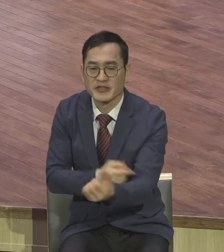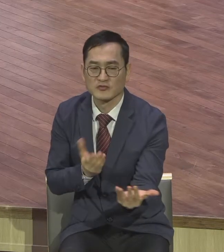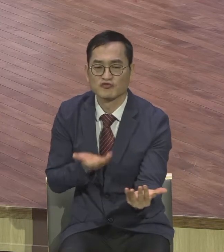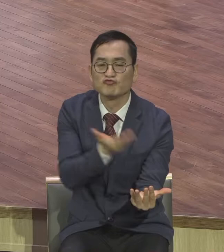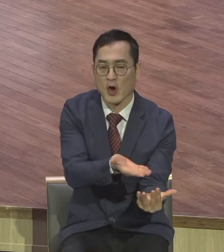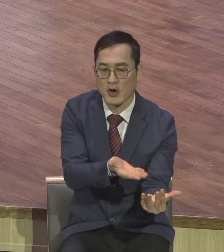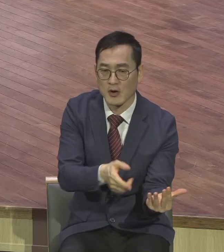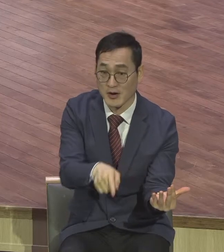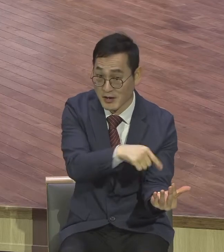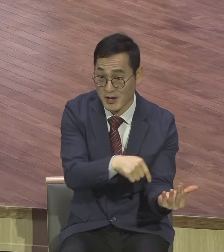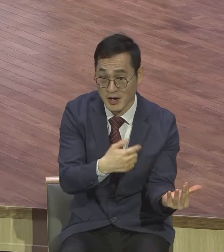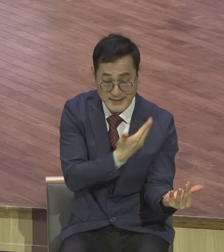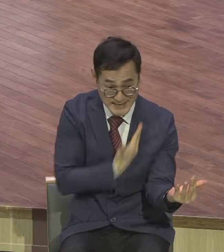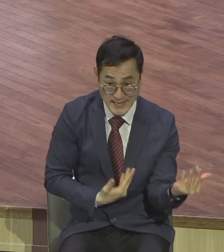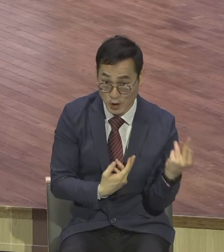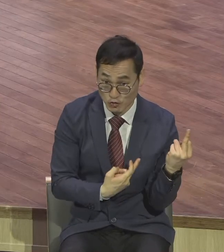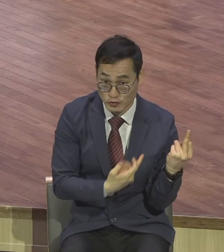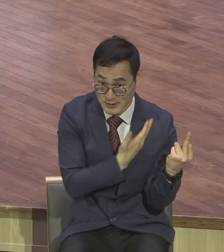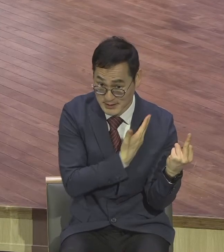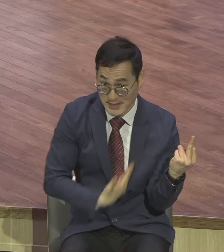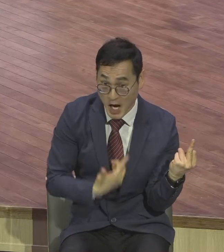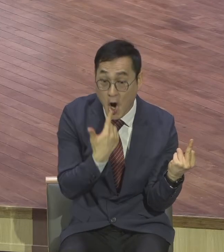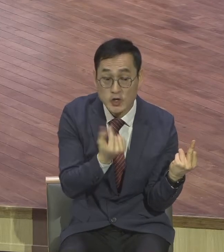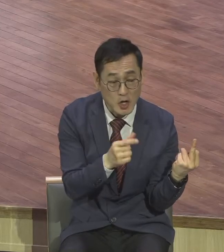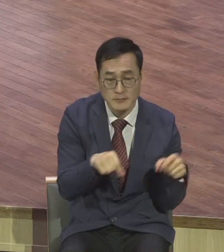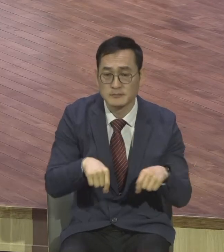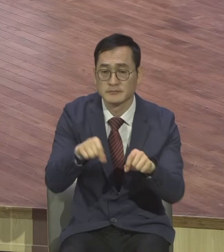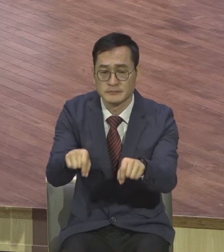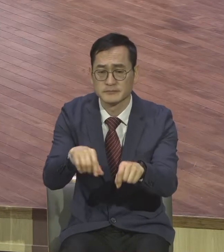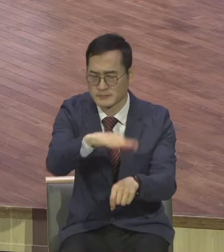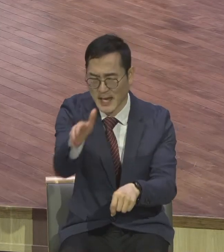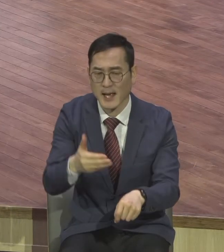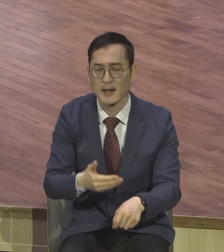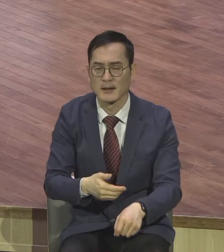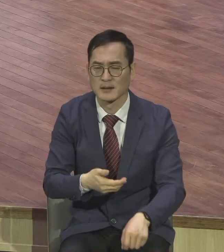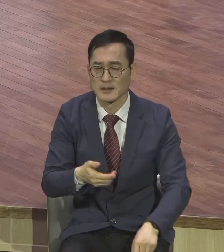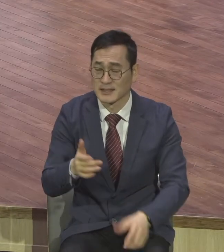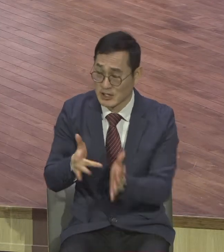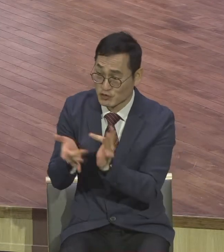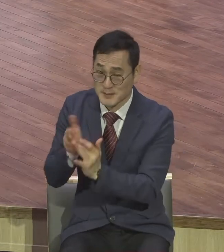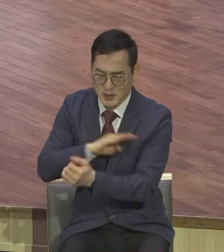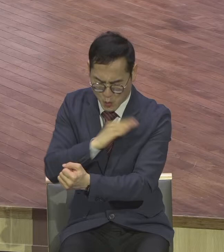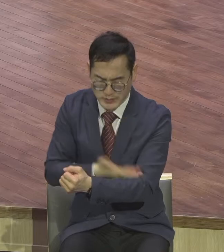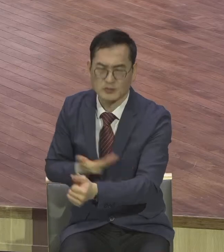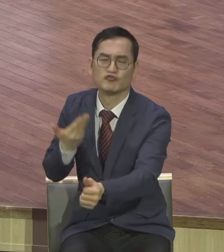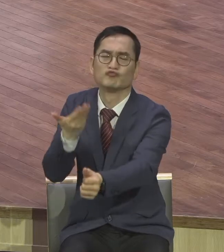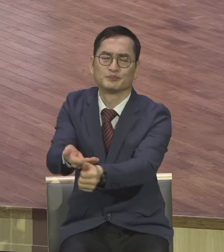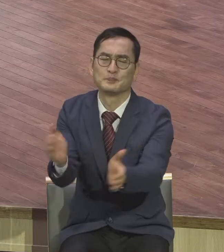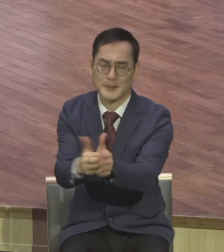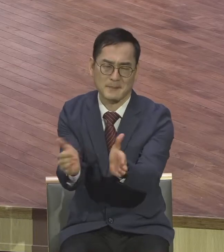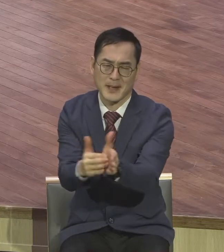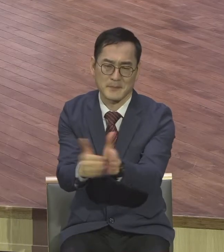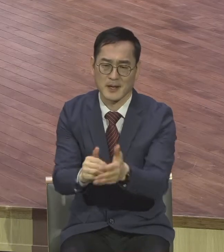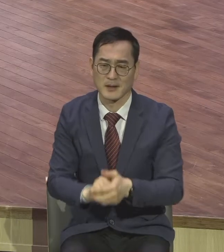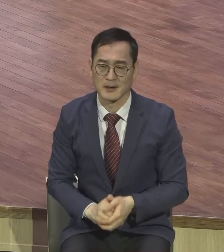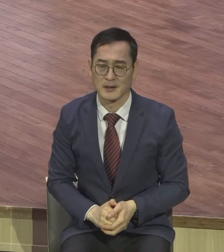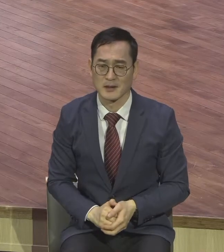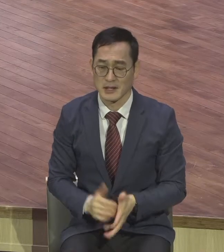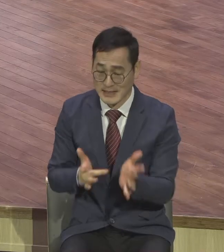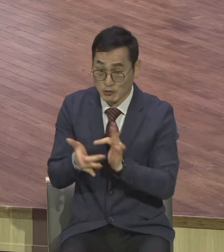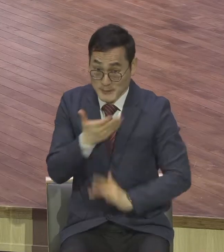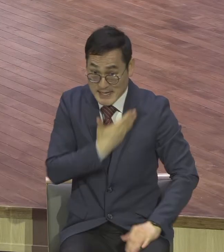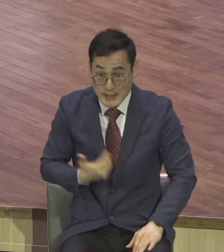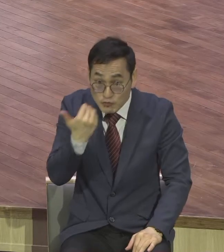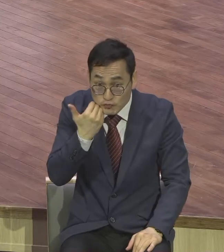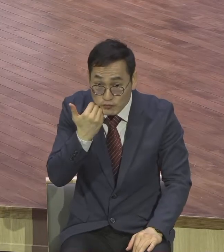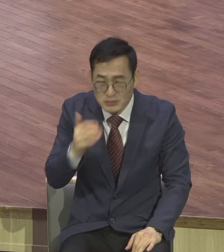맞습니까 그리스도 제자잖아요 그리스도 제자 예수 믿는 사람은 이미 주셨어요 이제 사용만 하면